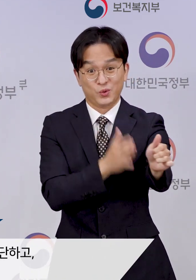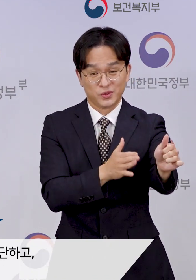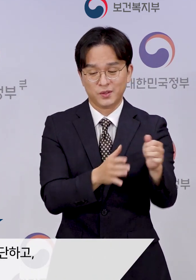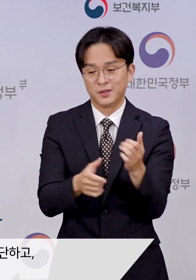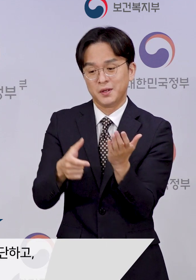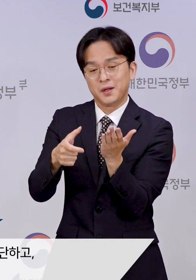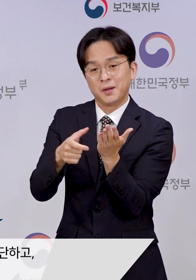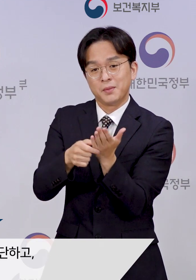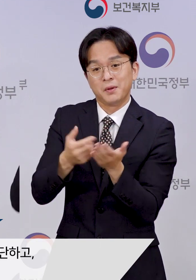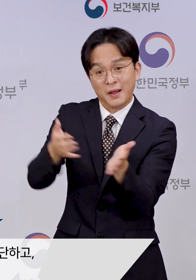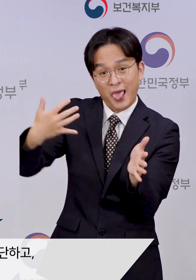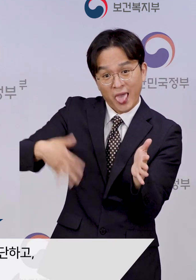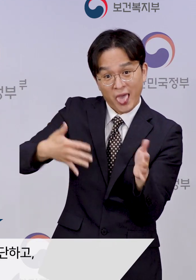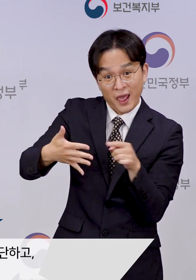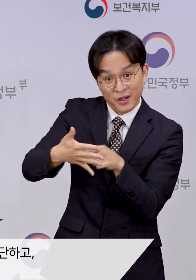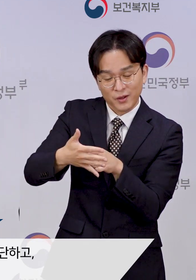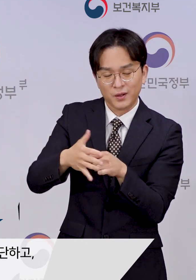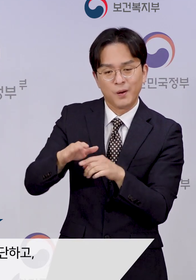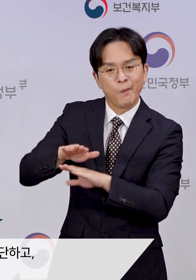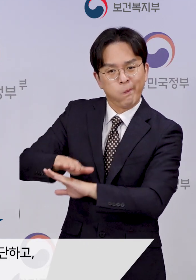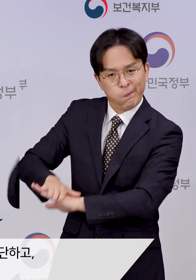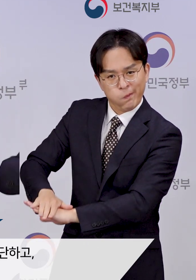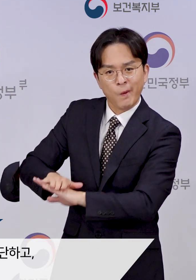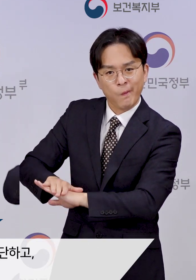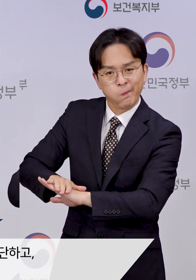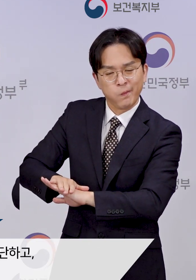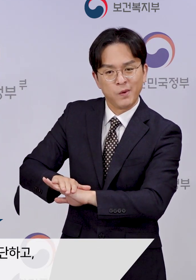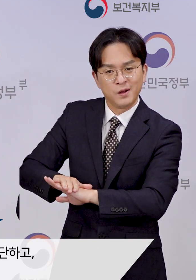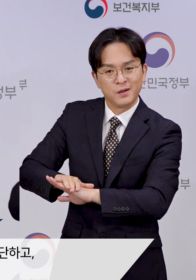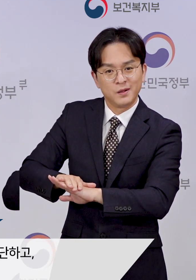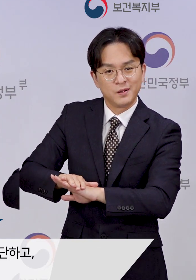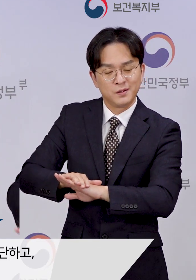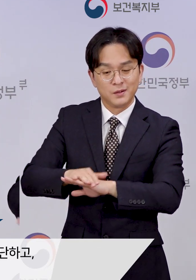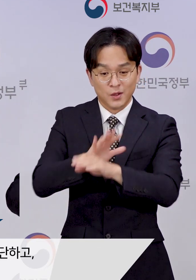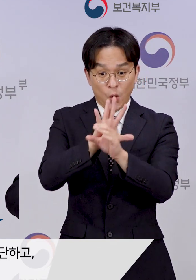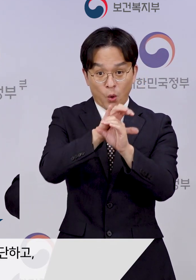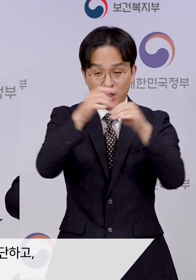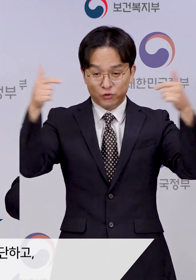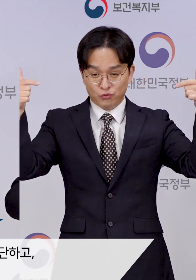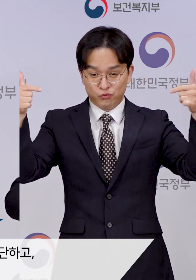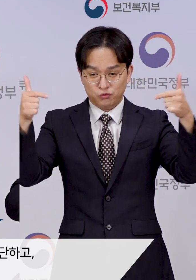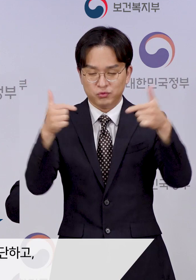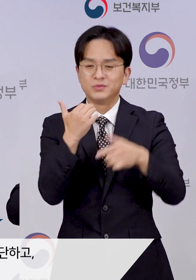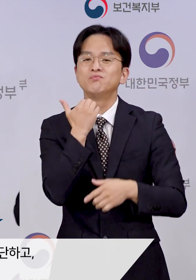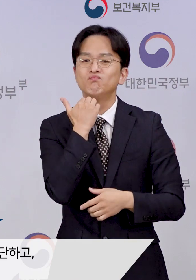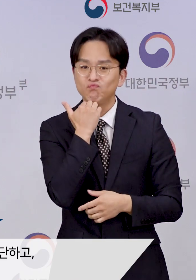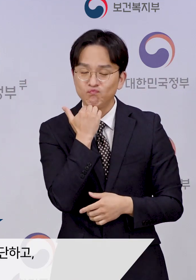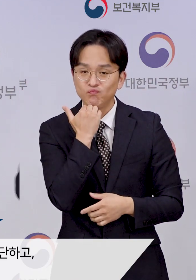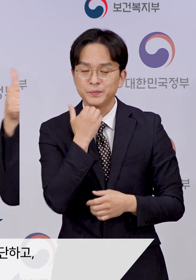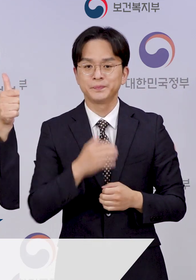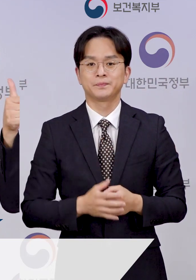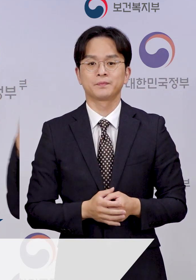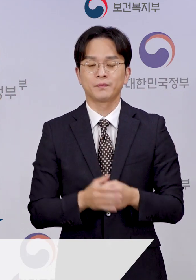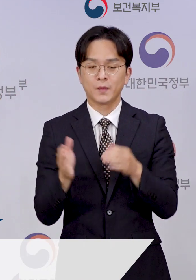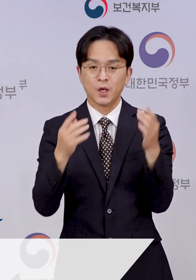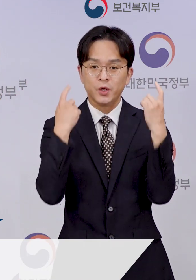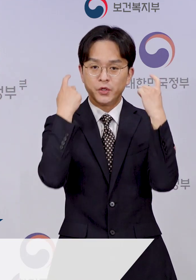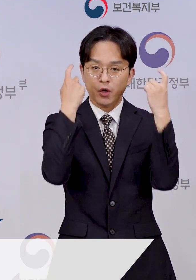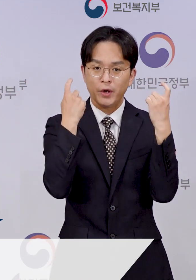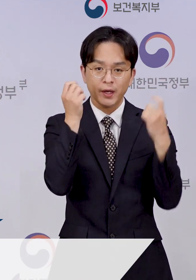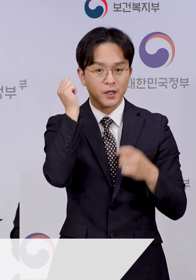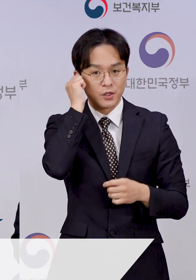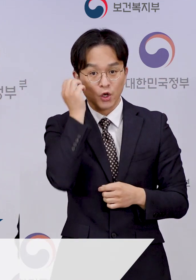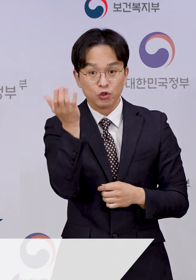잠정 중단하고 기 배포된 분은 방역 관리를 철저히 하여 사용을 허용하며 숙박과